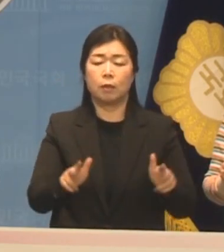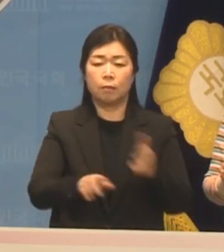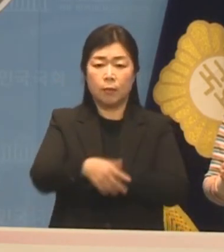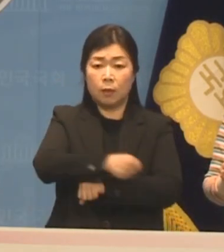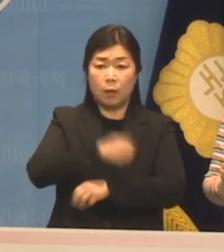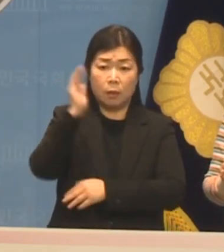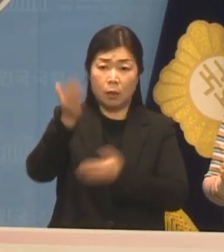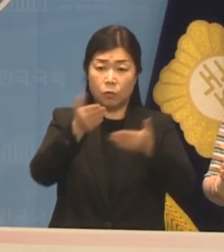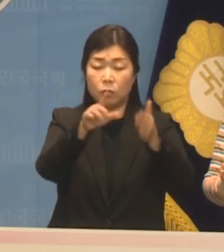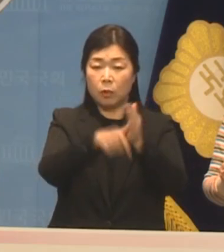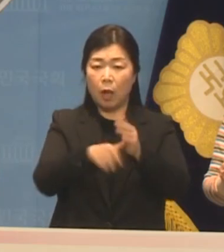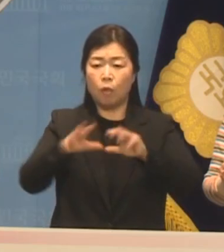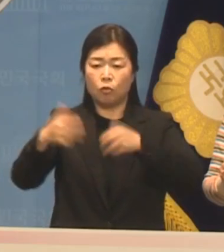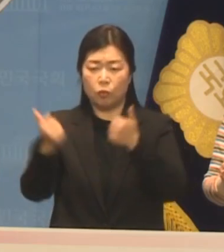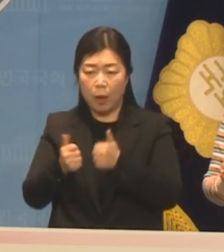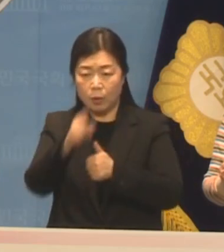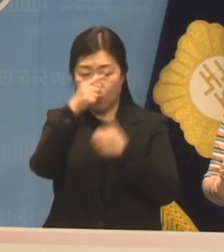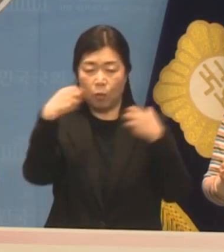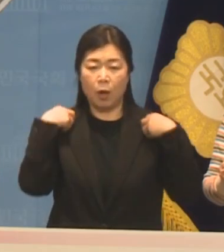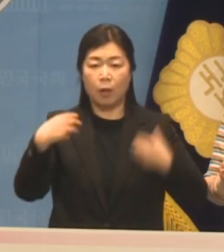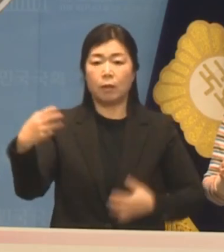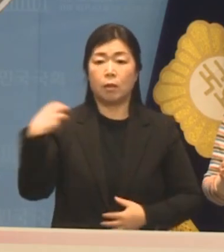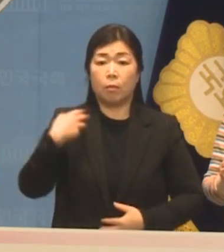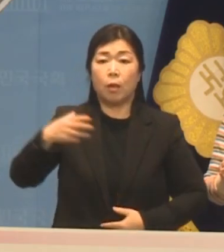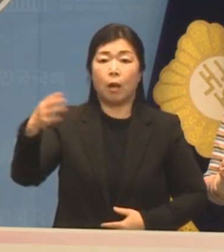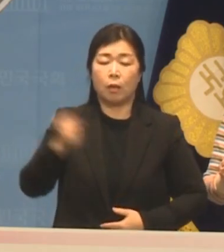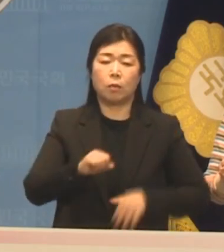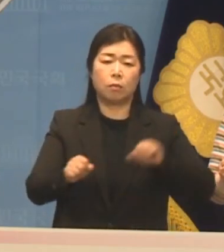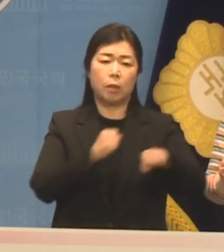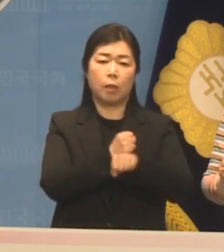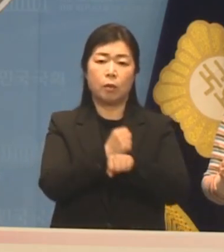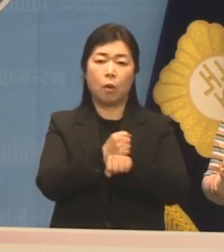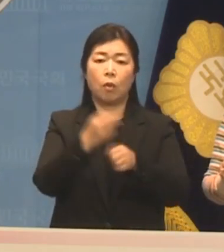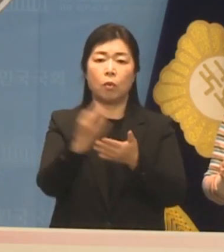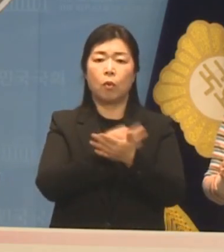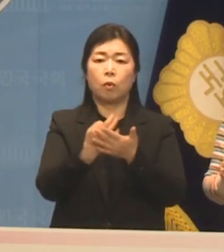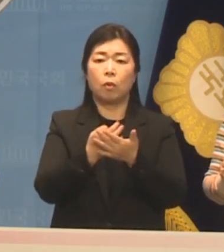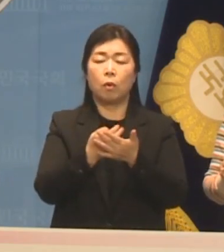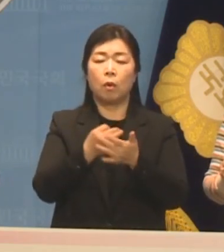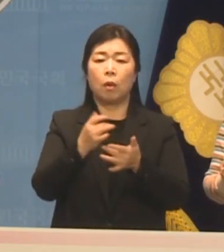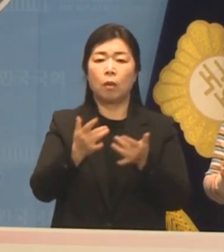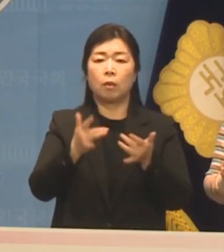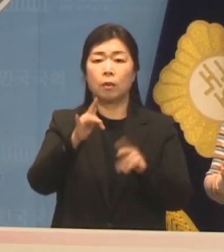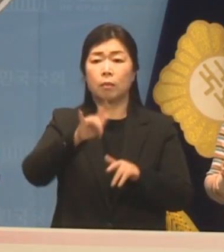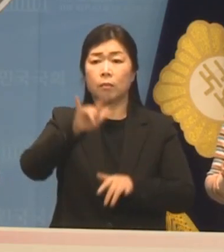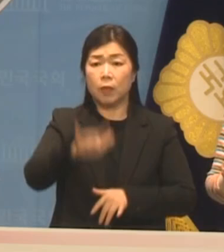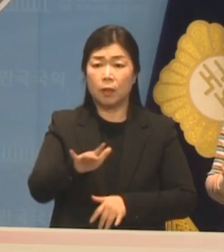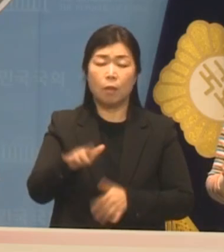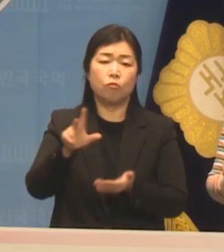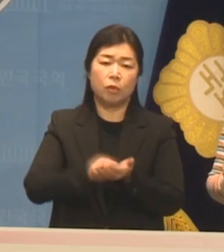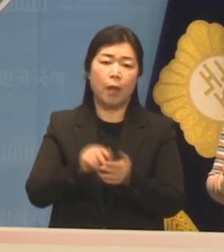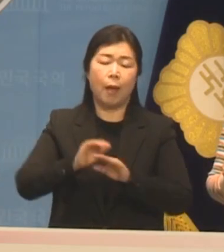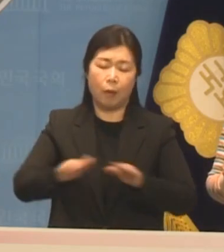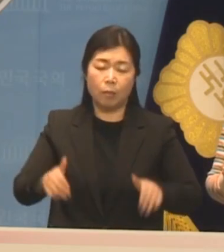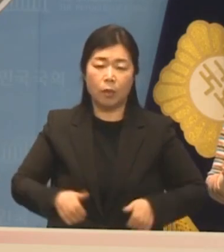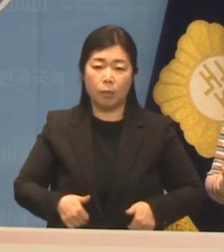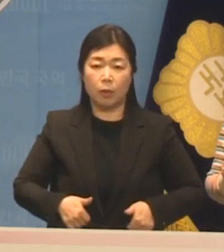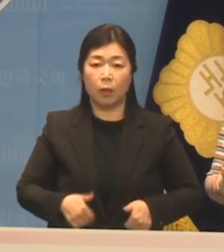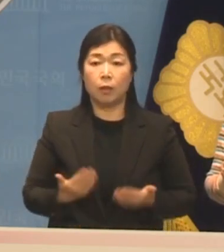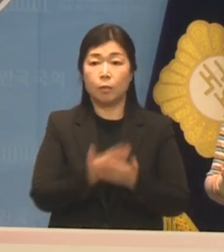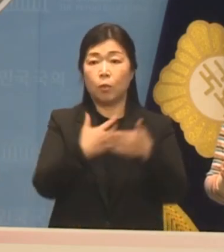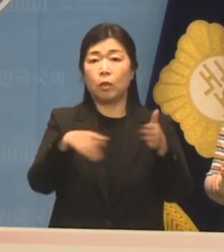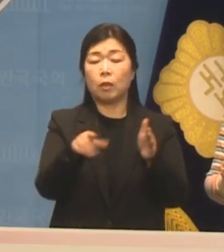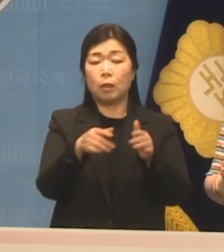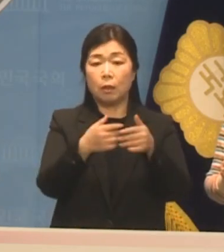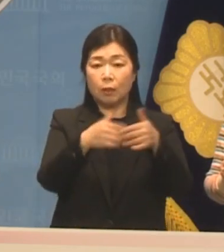문제를 국회와 정부가 책임 있게 나서서 소득 공백 문제를 해결해야 할 것입니다. 진보당은 우리 공무원 노동자들과